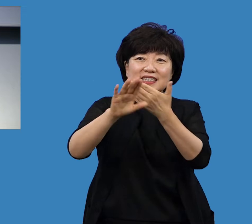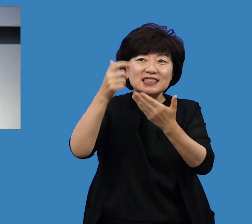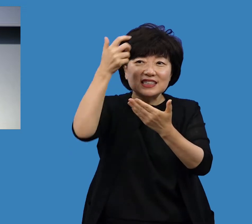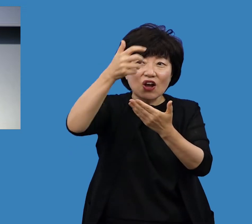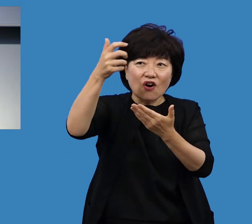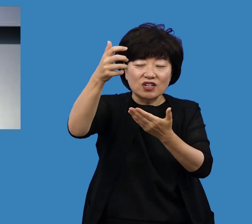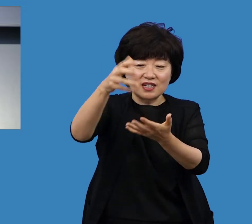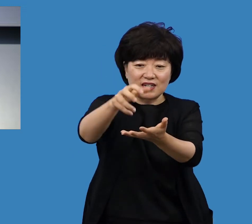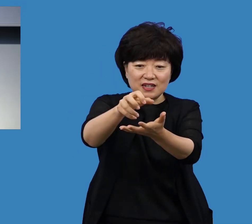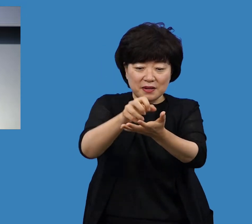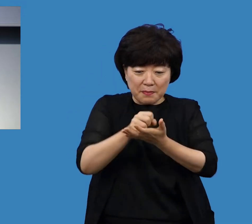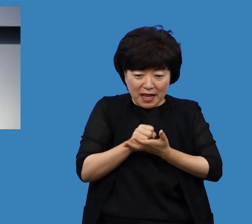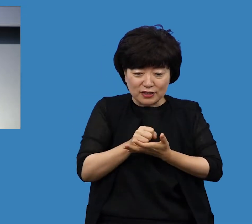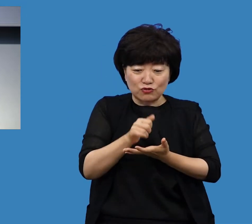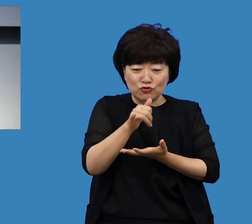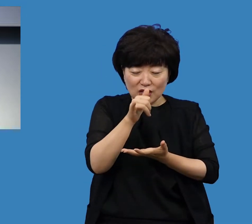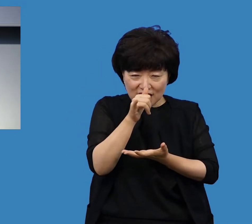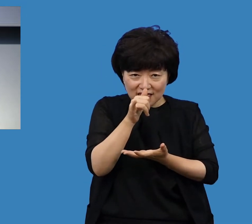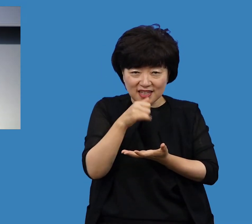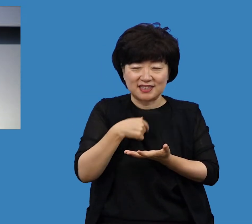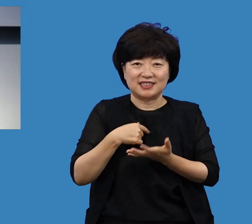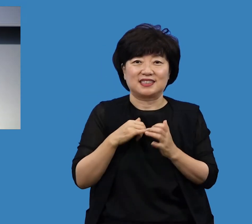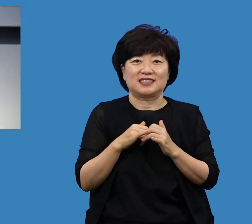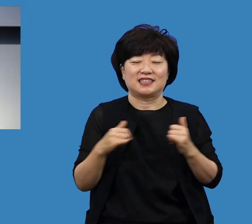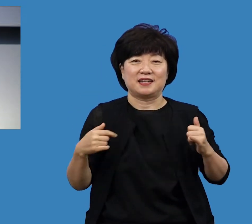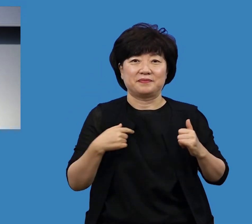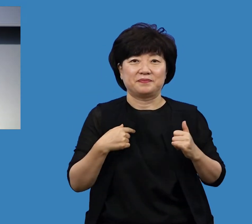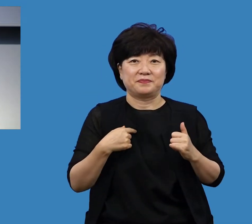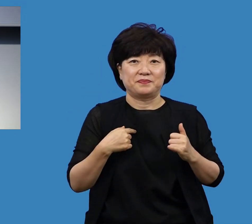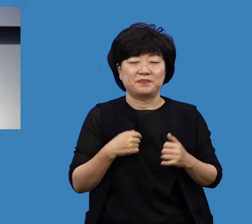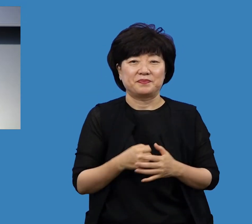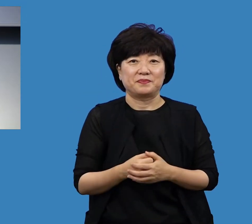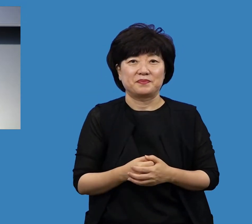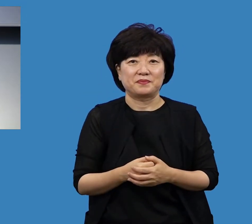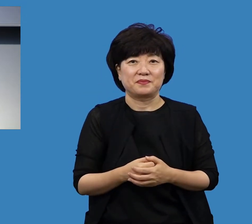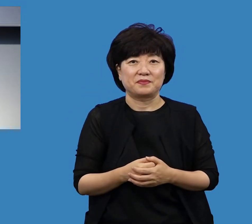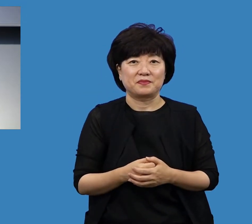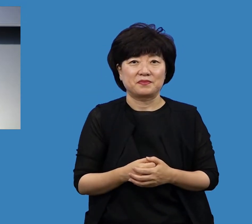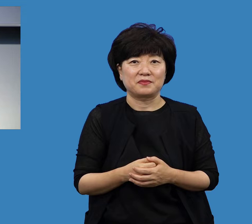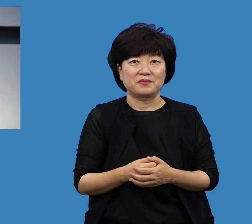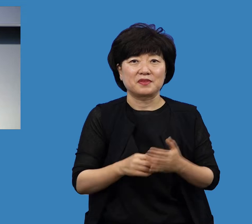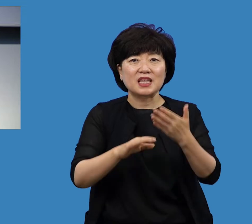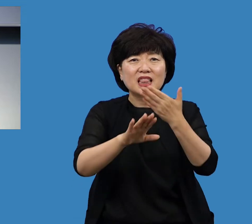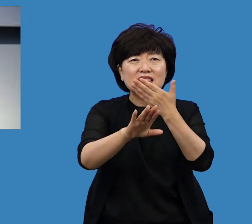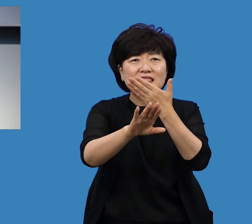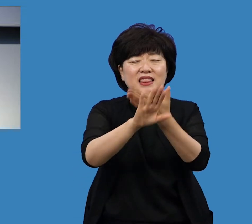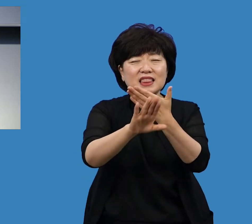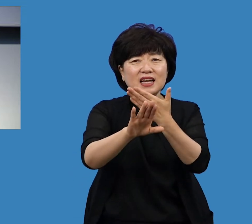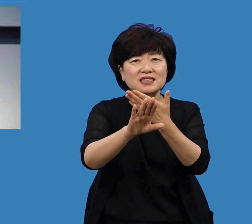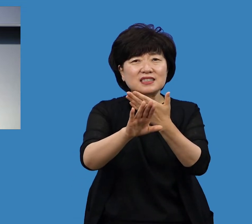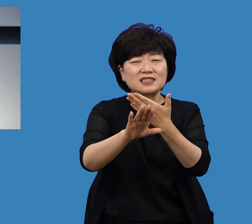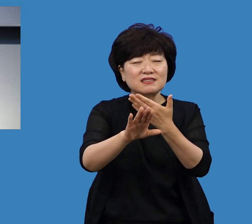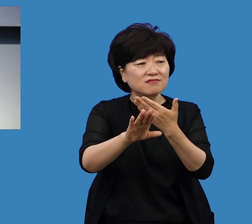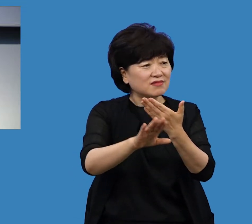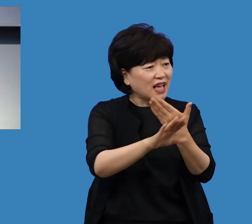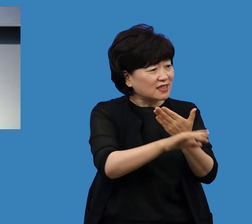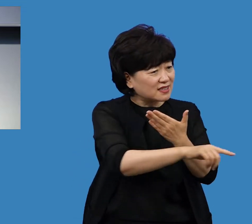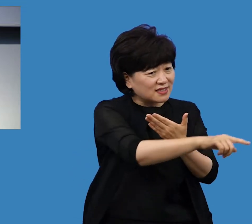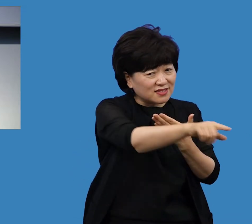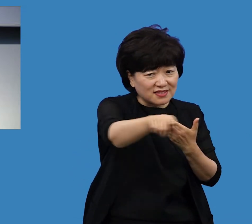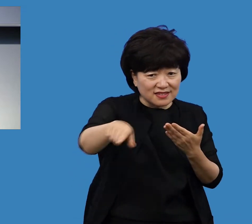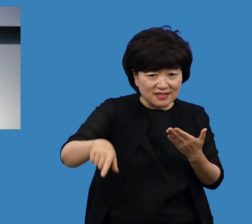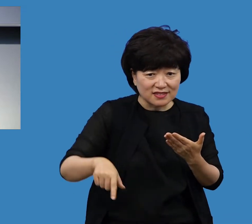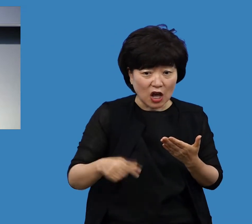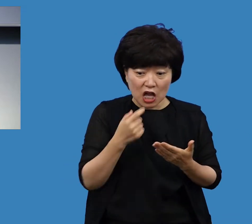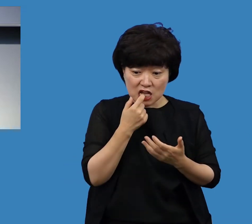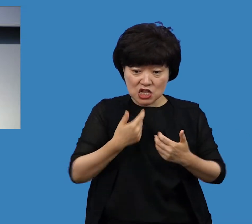수 있는 그런 존재라는 거예요. 이것은 다른 어떤 영적인 존재에서도 찾아볼 수 없는 특징입니다.